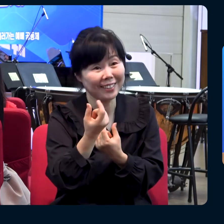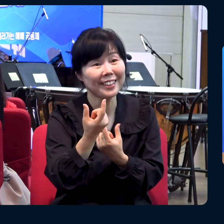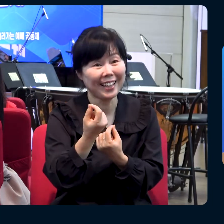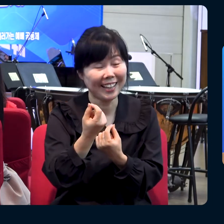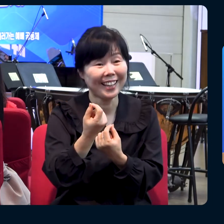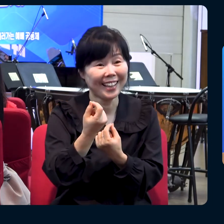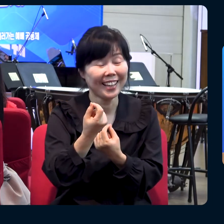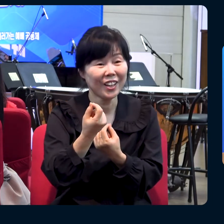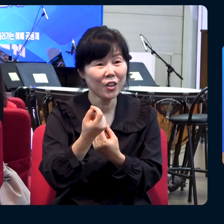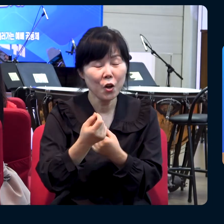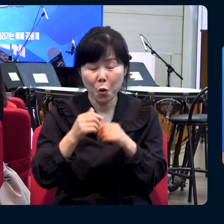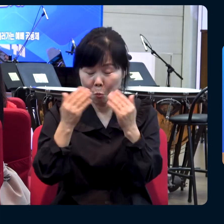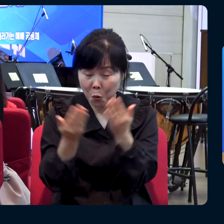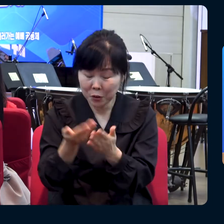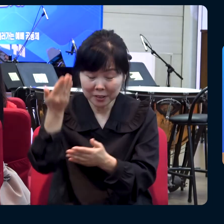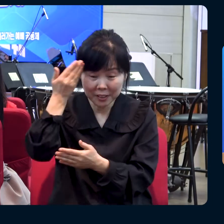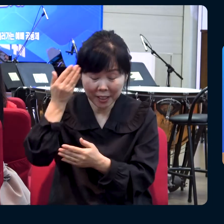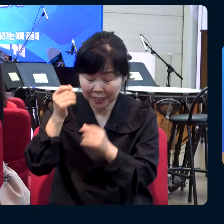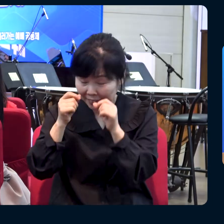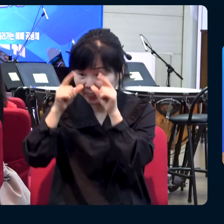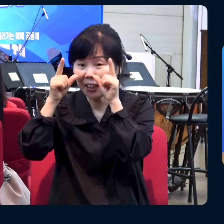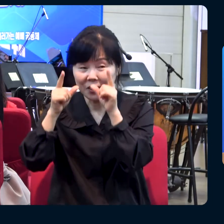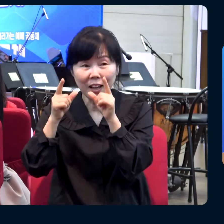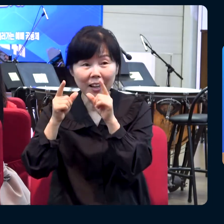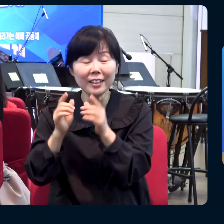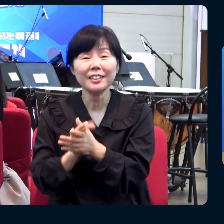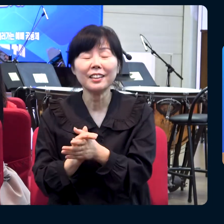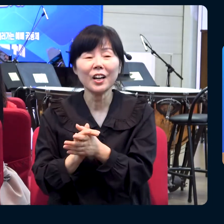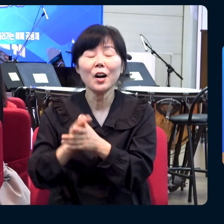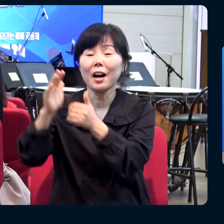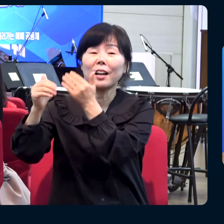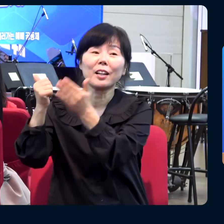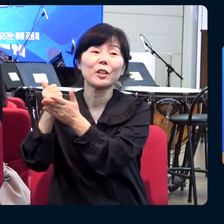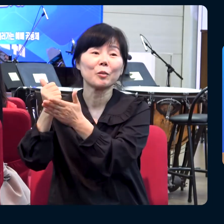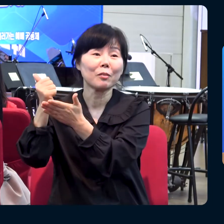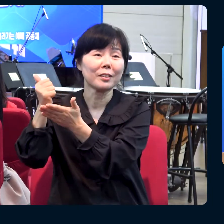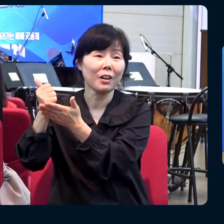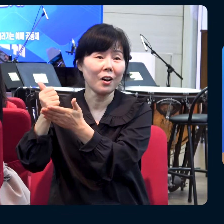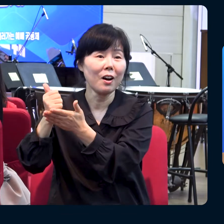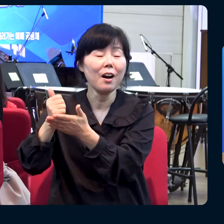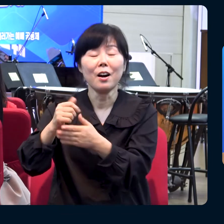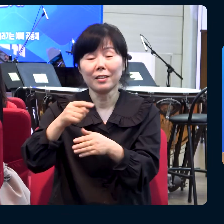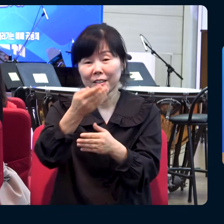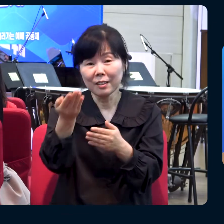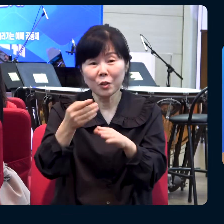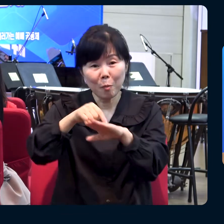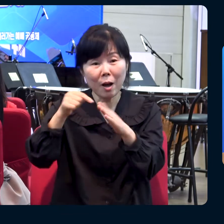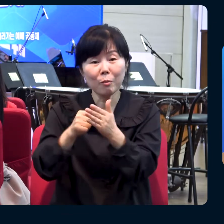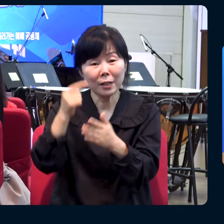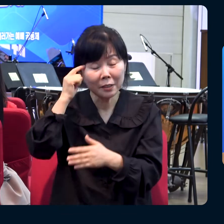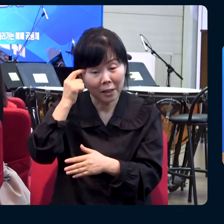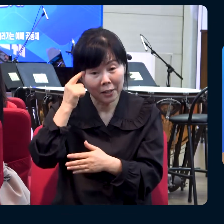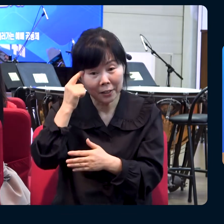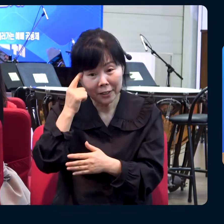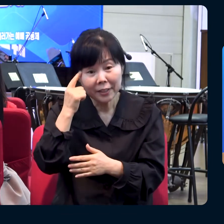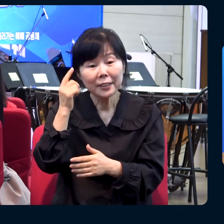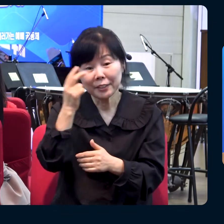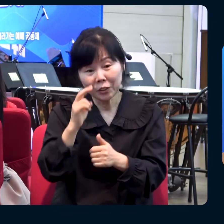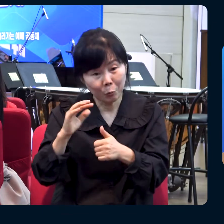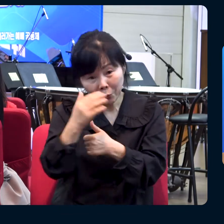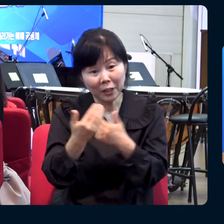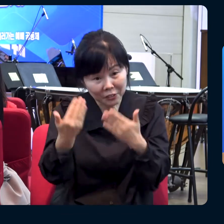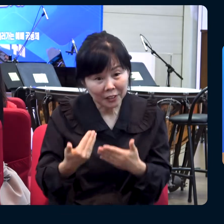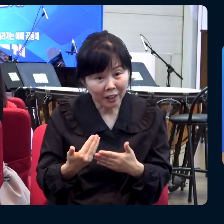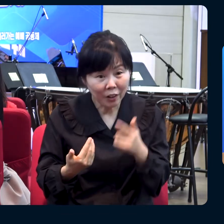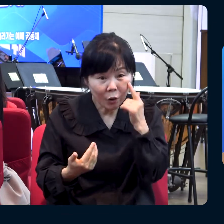이렇게 그리하면 모든 지각에 뛰어난 하나님의 평강이 그리스도 예수 안에서 너희 마음과 생각을 지키시리라. 이렇게 딱 얘기하는 순간 엄마 아빠가